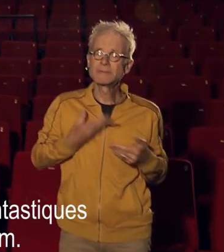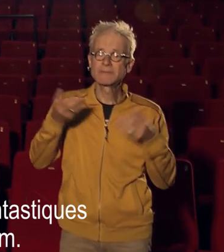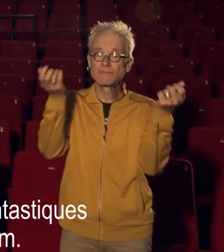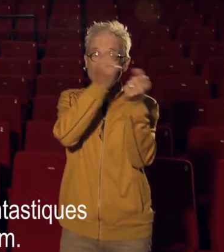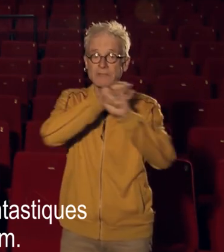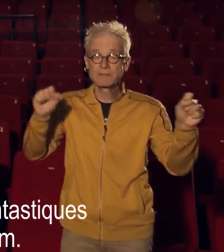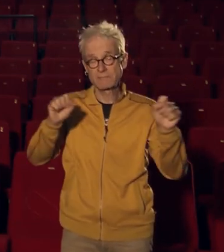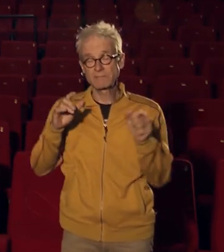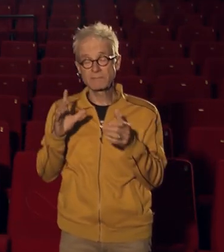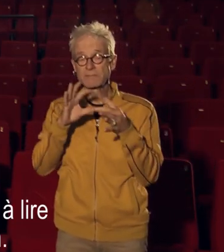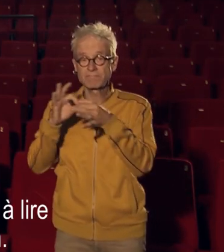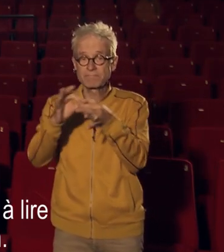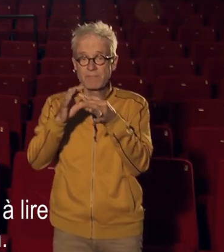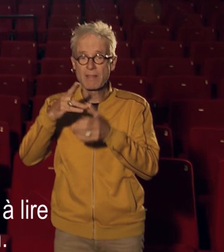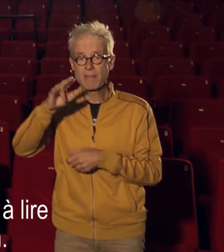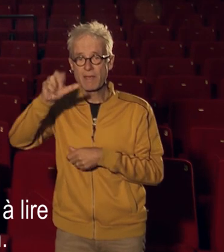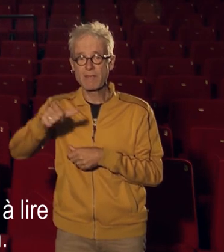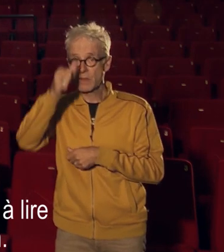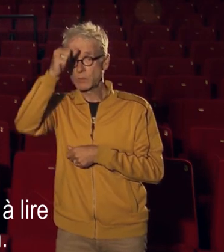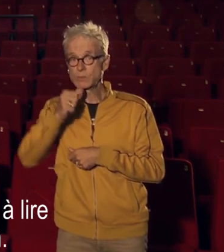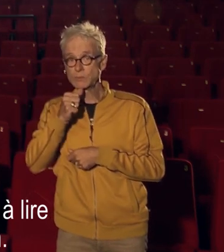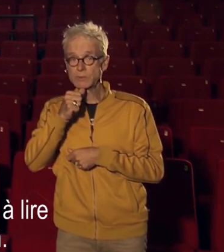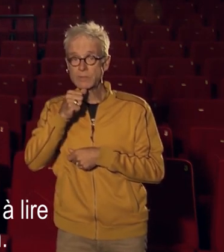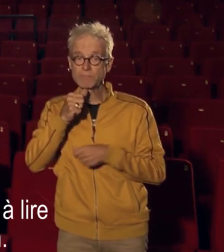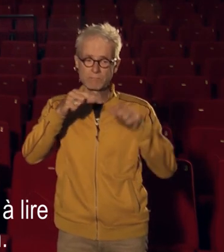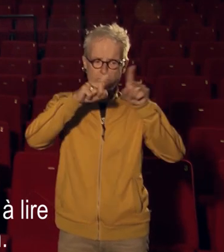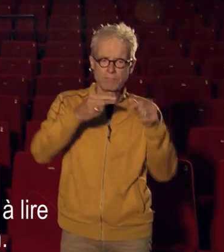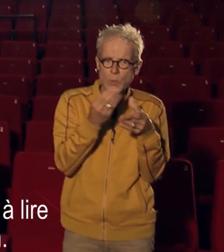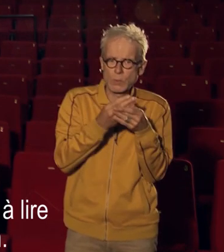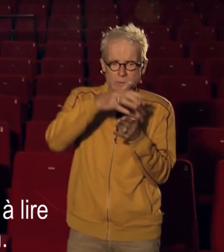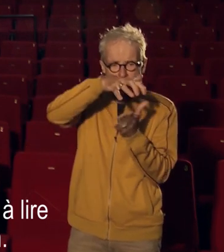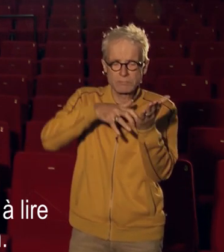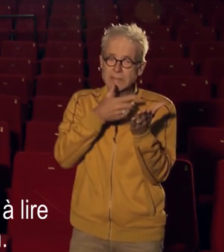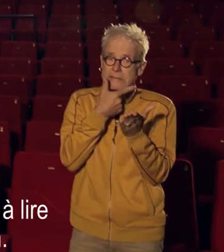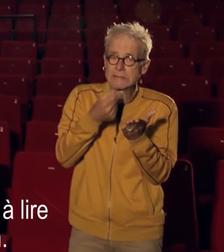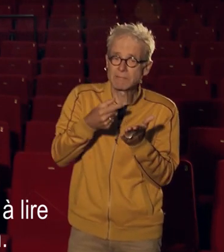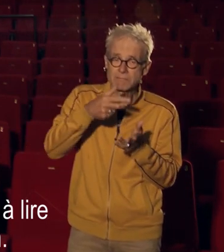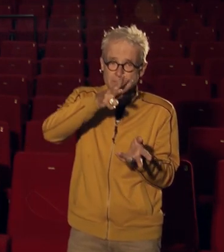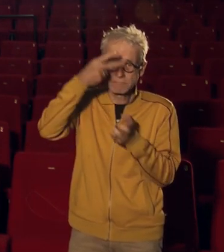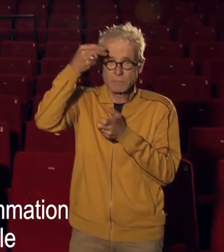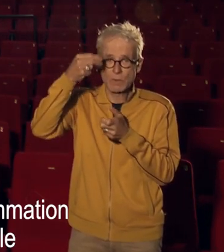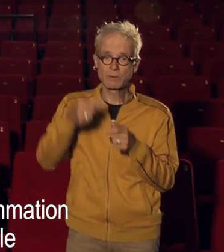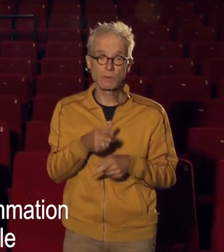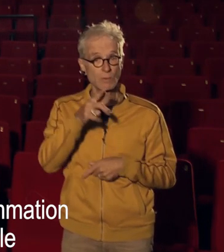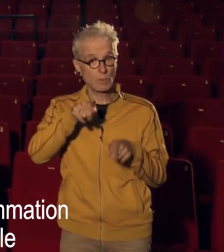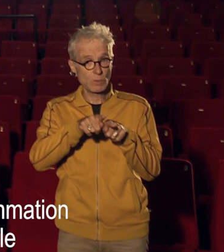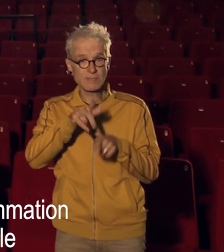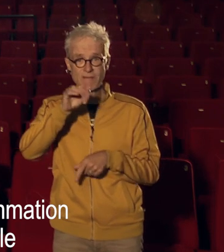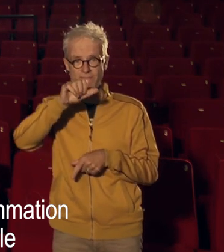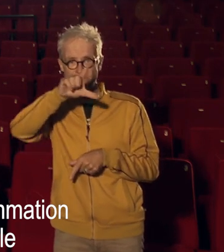Museum. Vous y trouverez un document facile à lire et à comprendre pour l'exposition. Un falque pour l'ensemble de la programmation